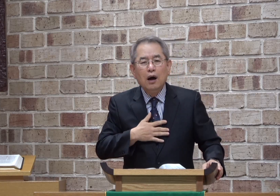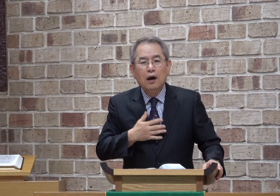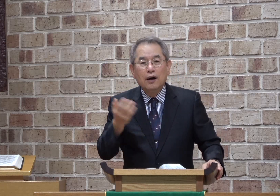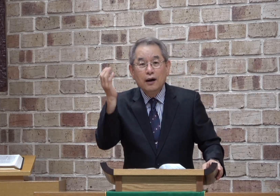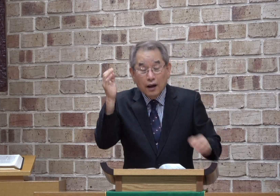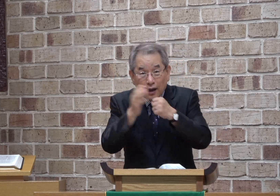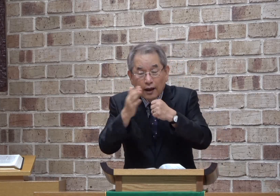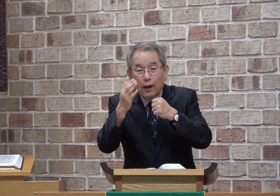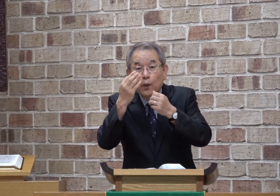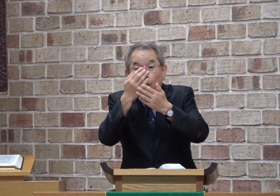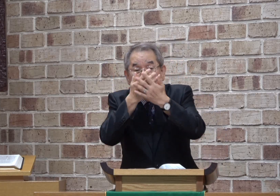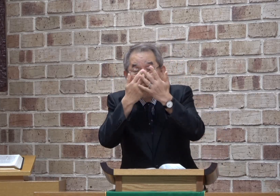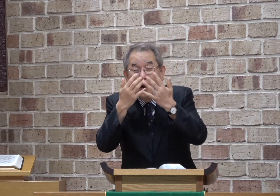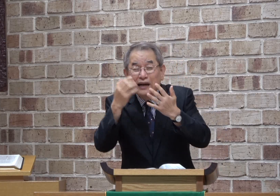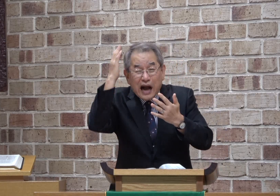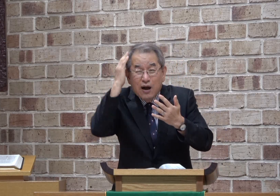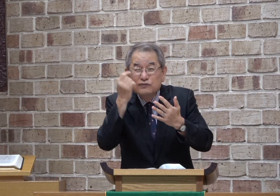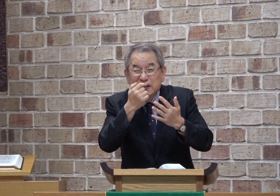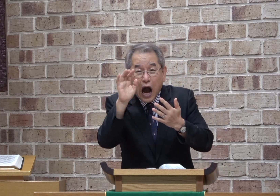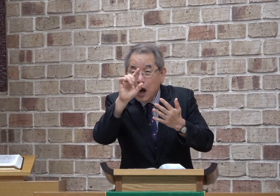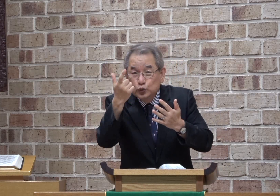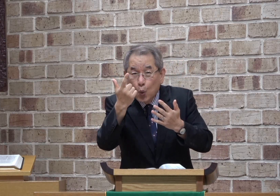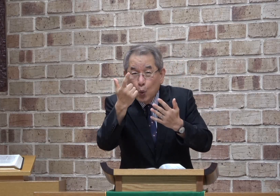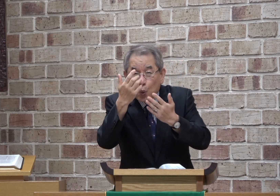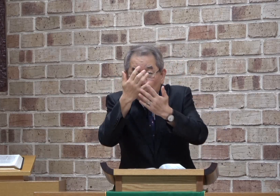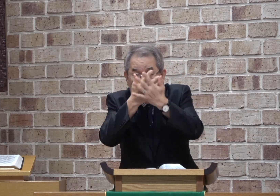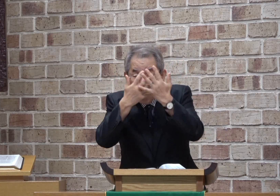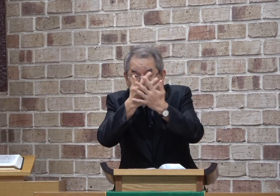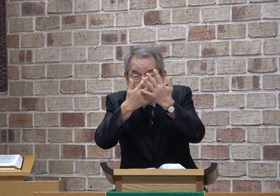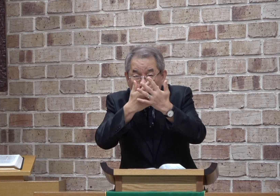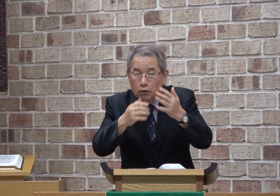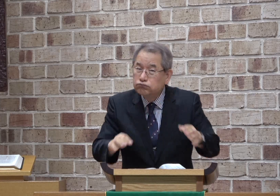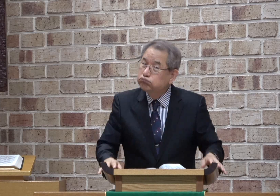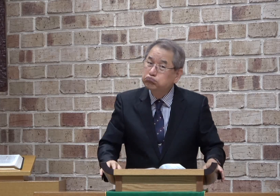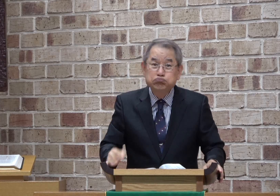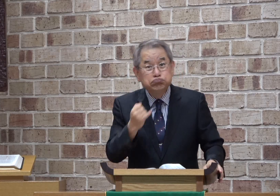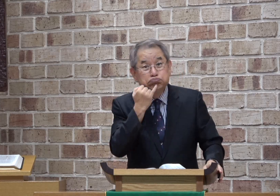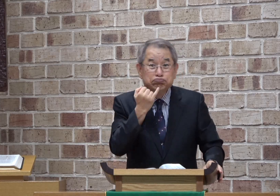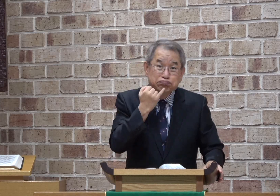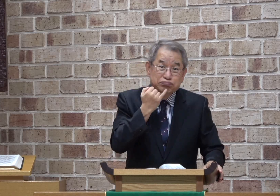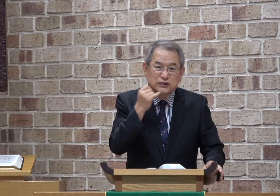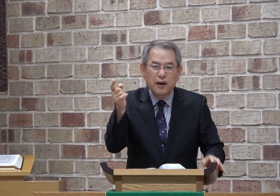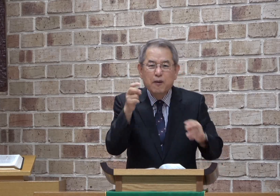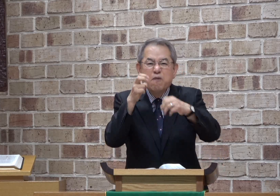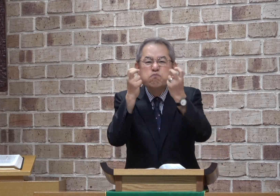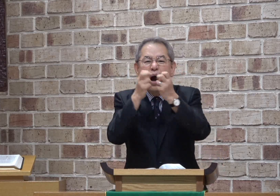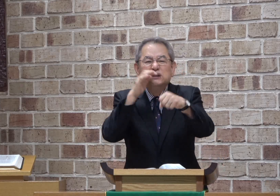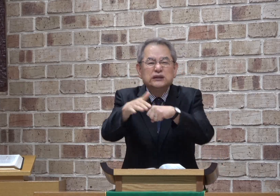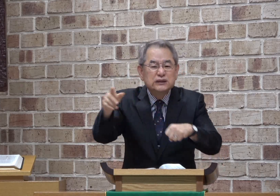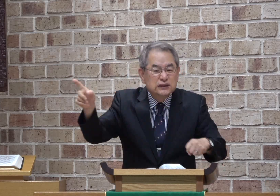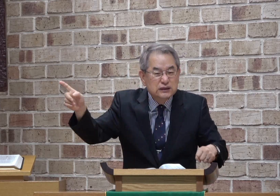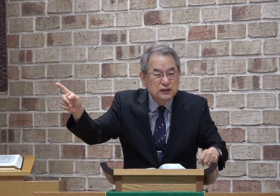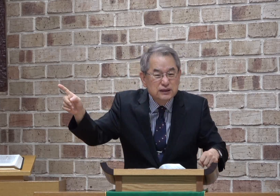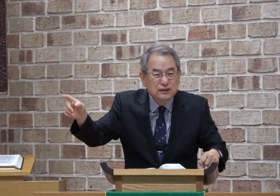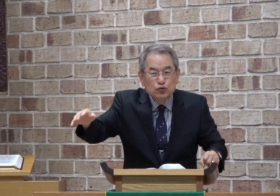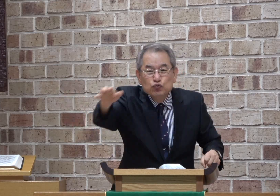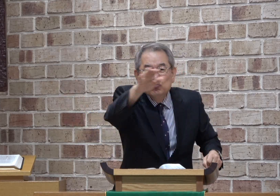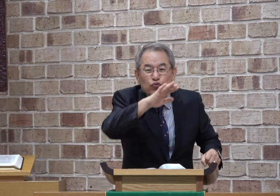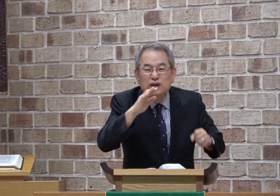마귀도 하얀색, 검은색 그것을 확고하게 구별하는 사람을 싫어합니다. 그러나 비슷하게 이것도 저것도 아닌 회색 분자의